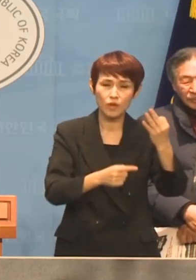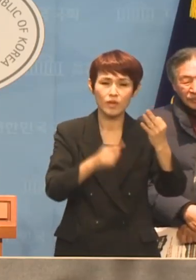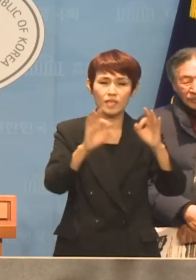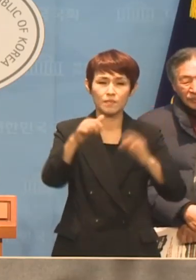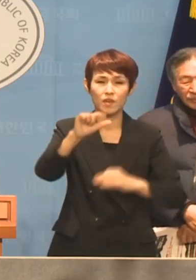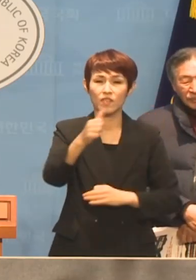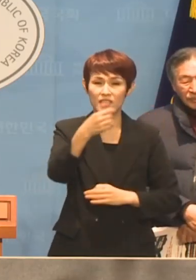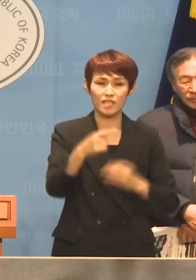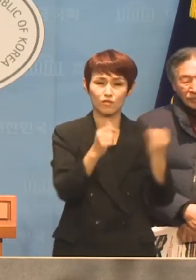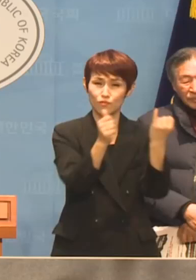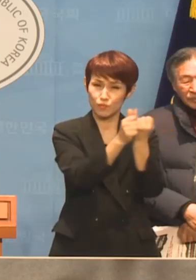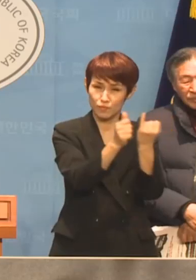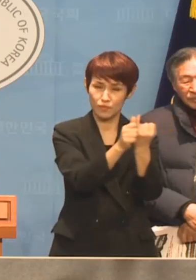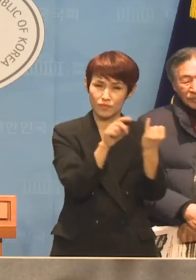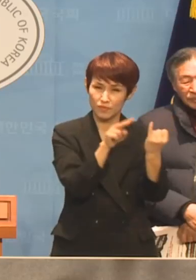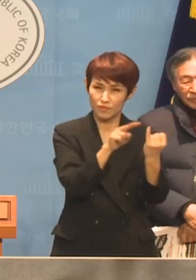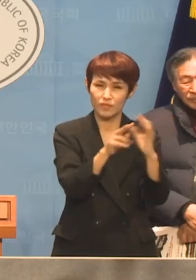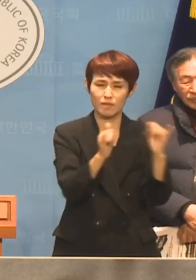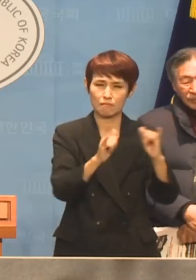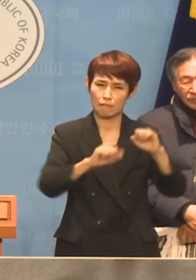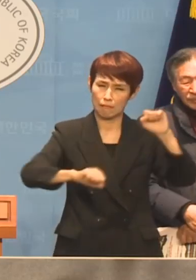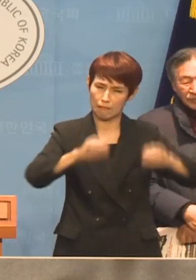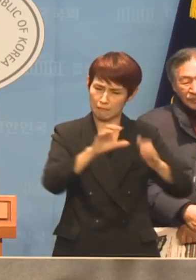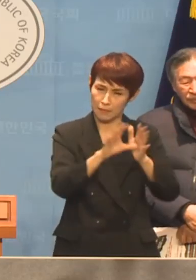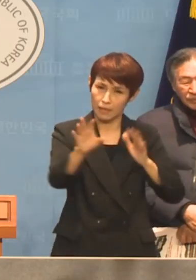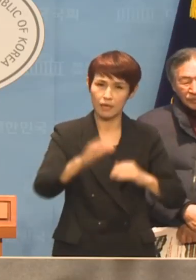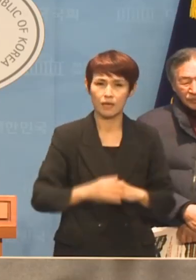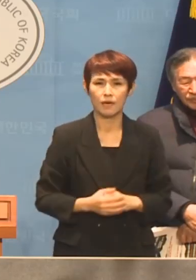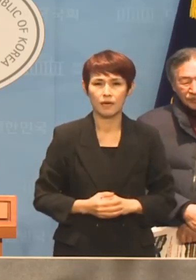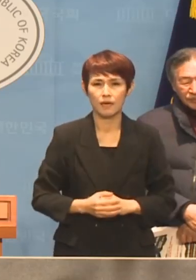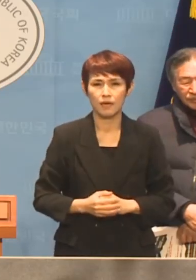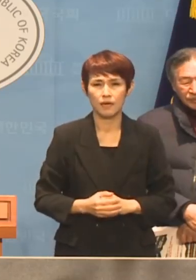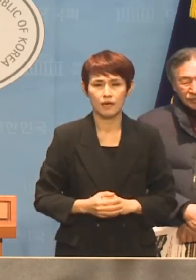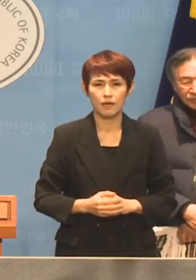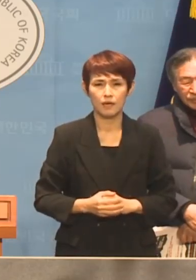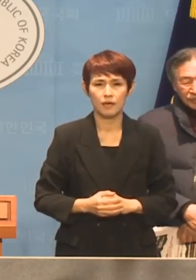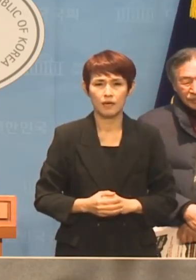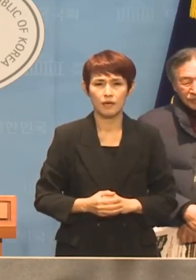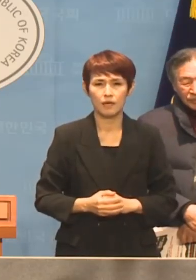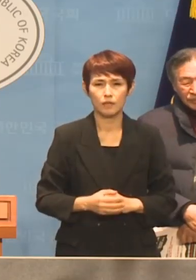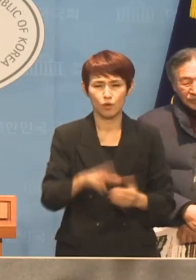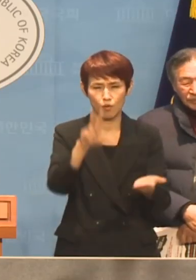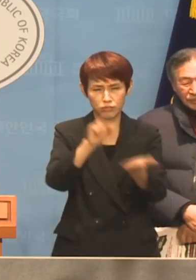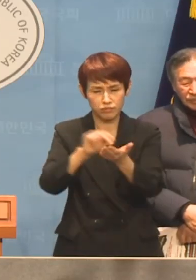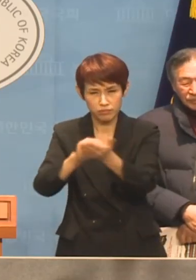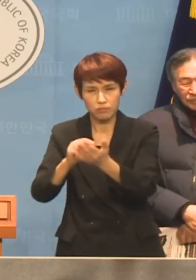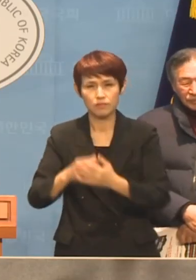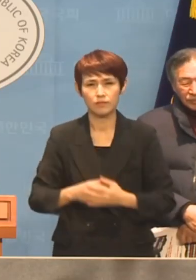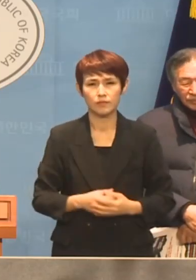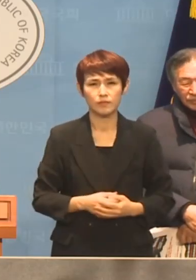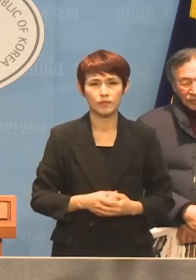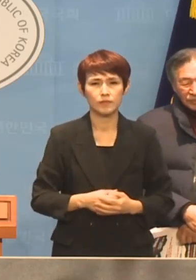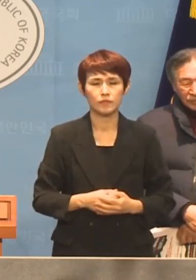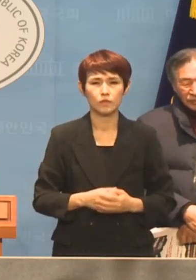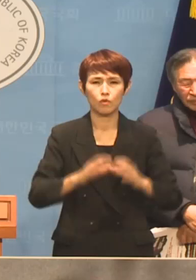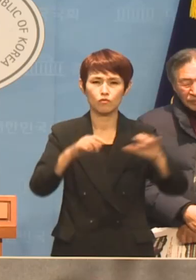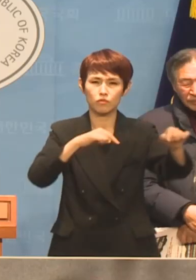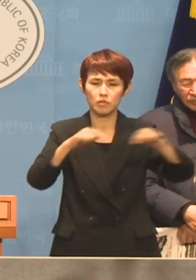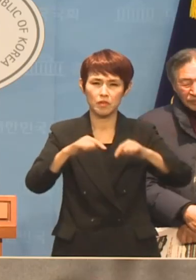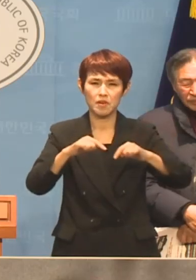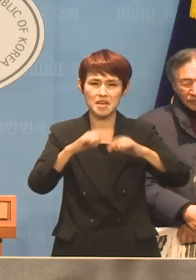김건희의 비상식적인 언행, 하루가 멀다고 터져나온 부패 스캔들, 끝이 없는 국정 사유화